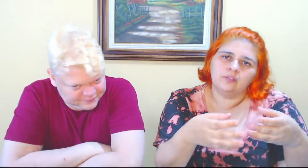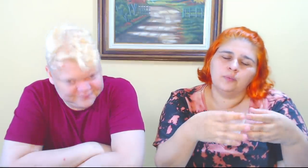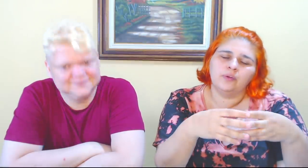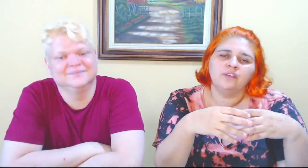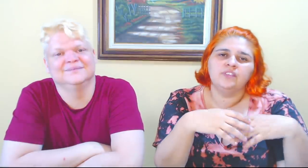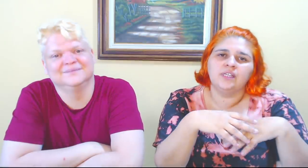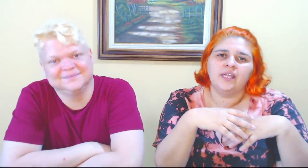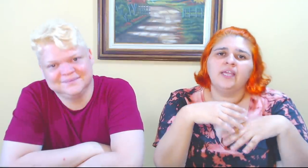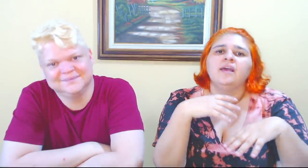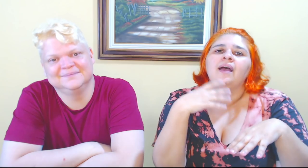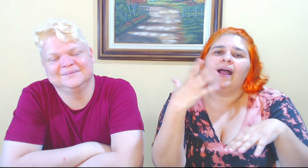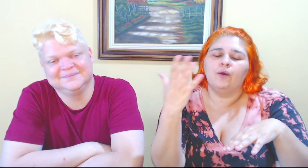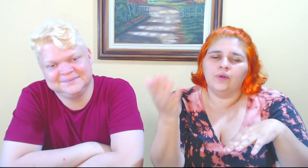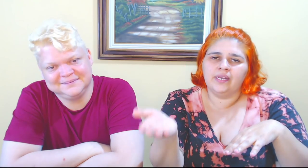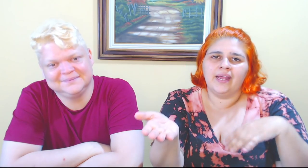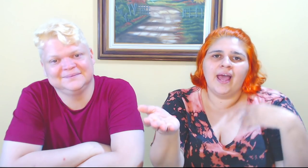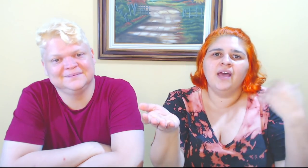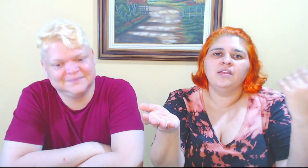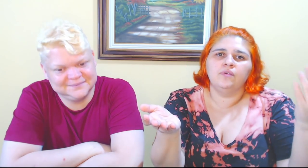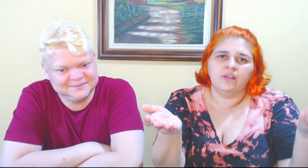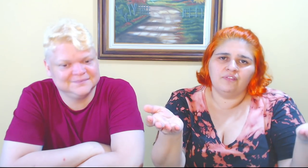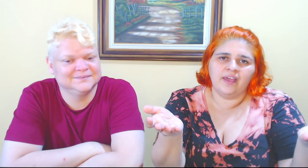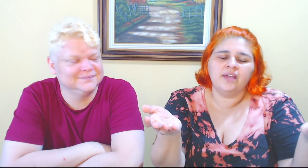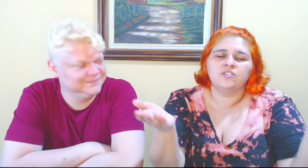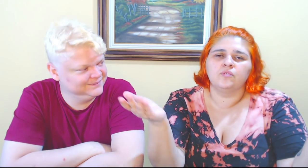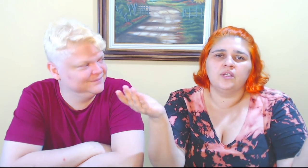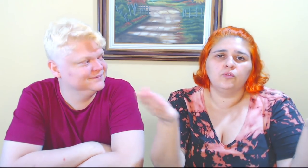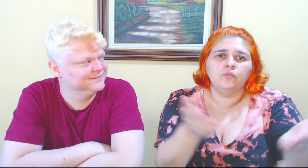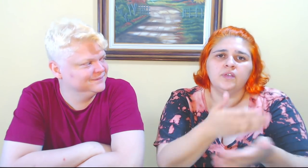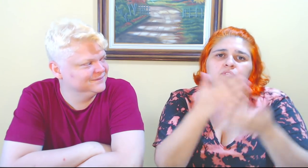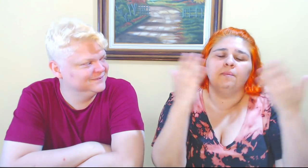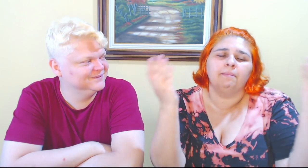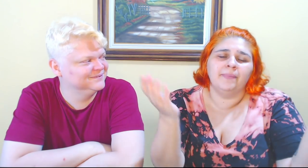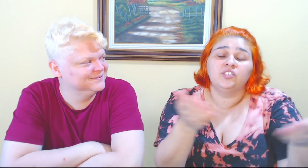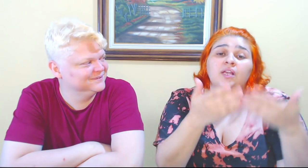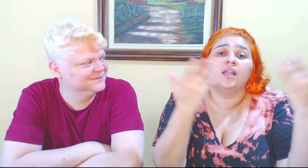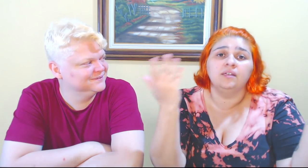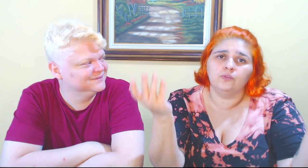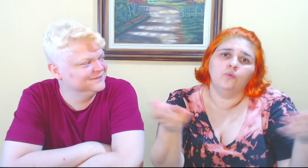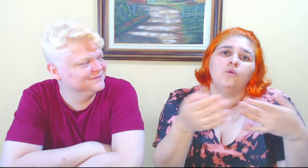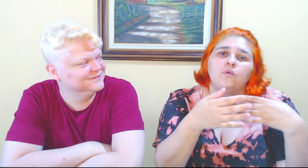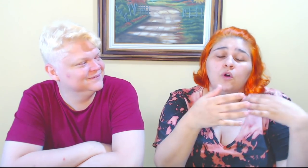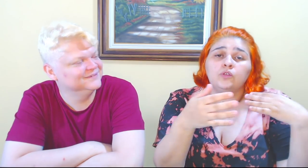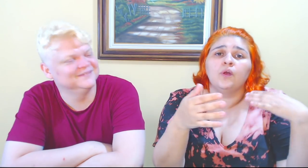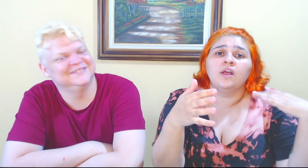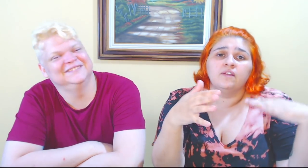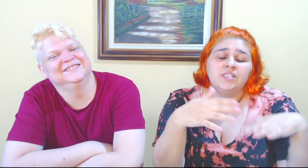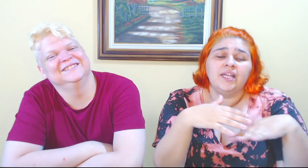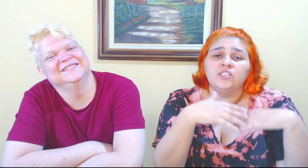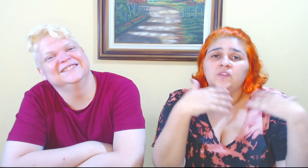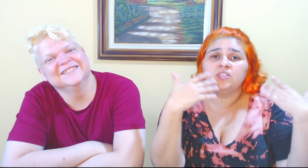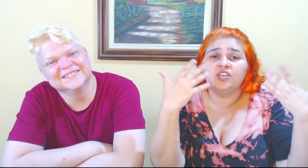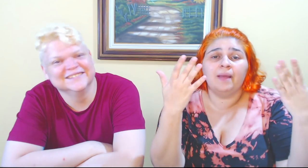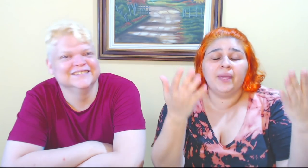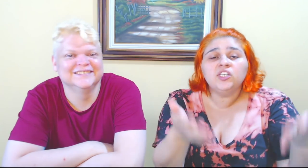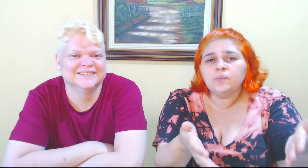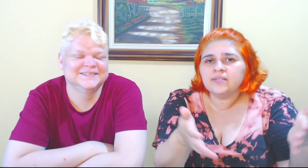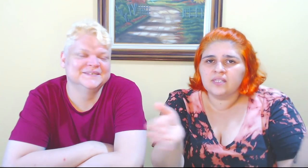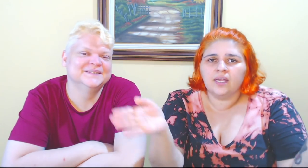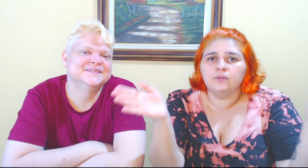Porque você tem O linear E o reverso E tudo isso Mesclando um com o outro Você tem as vezes Na mesma cena Os